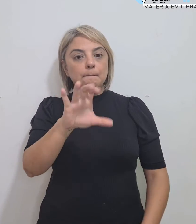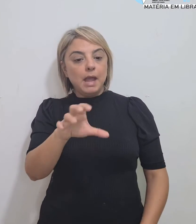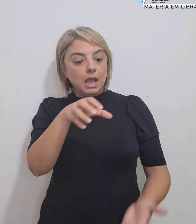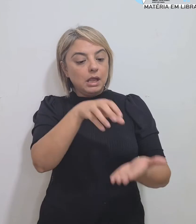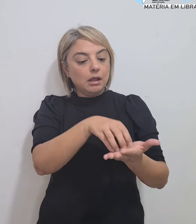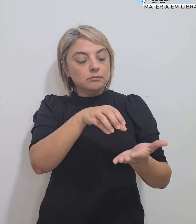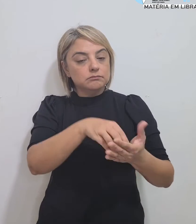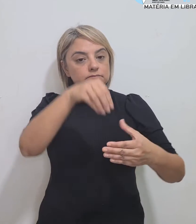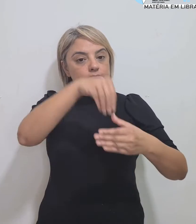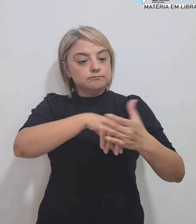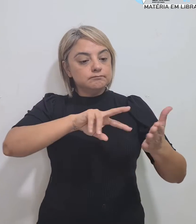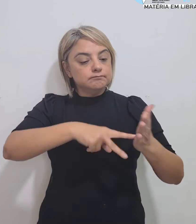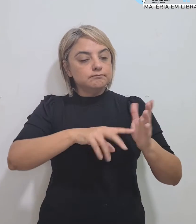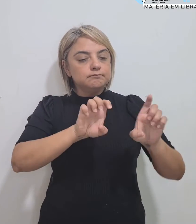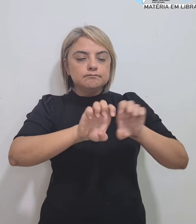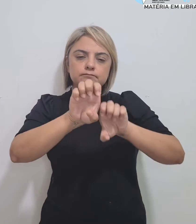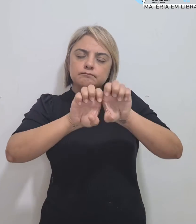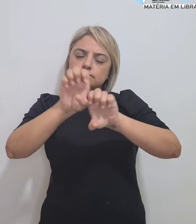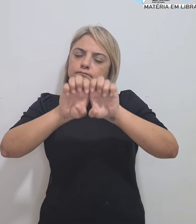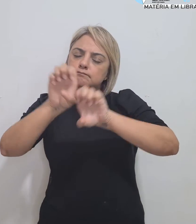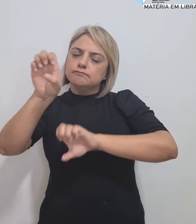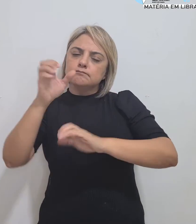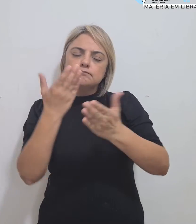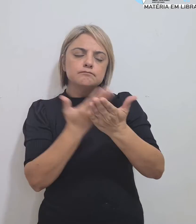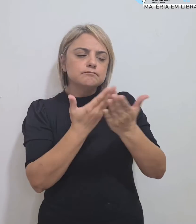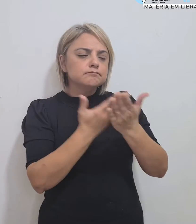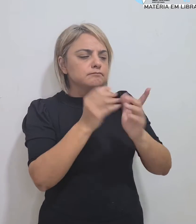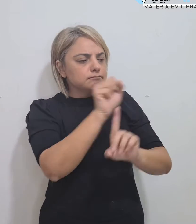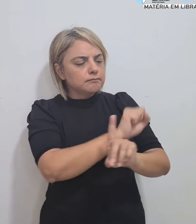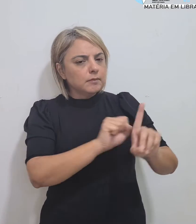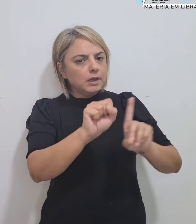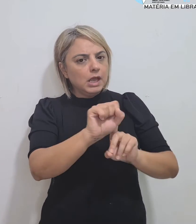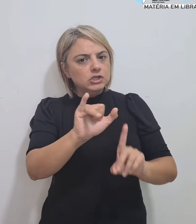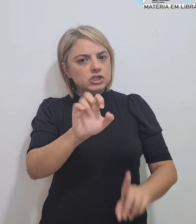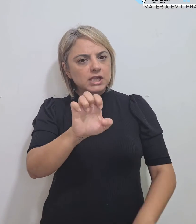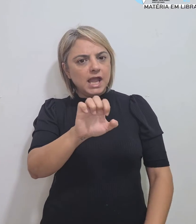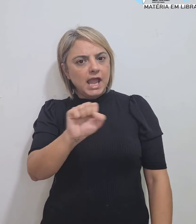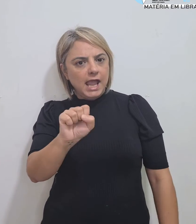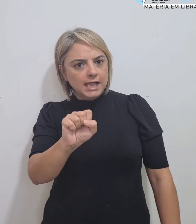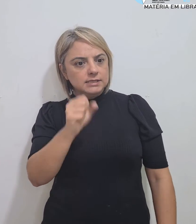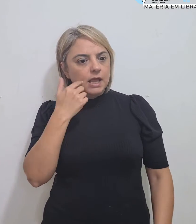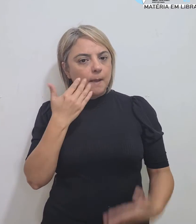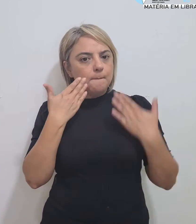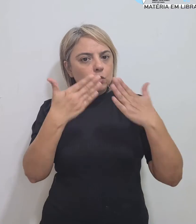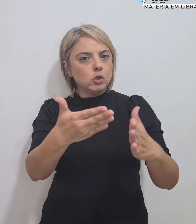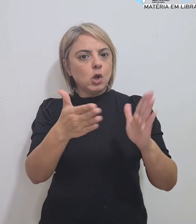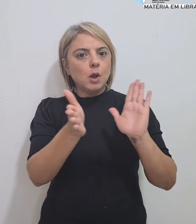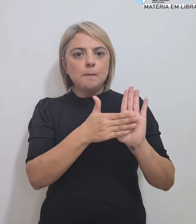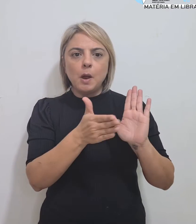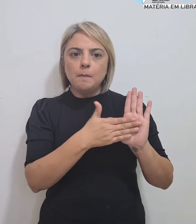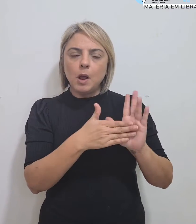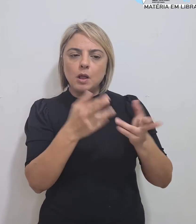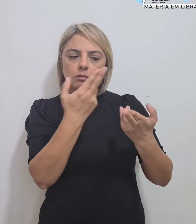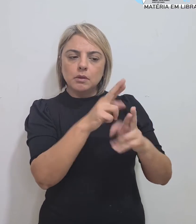Departamento Intersindical de Estatística e Estudos Socioeconômicos, o DIESE, demonstrou que a proposta da reforma